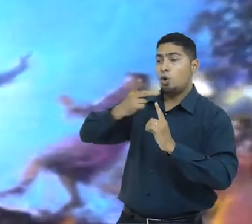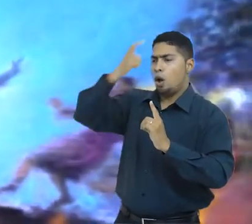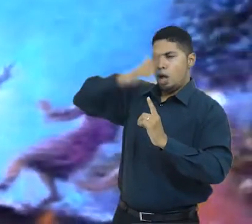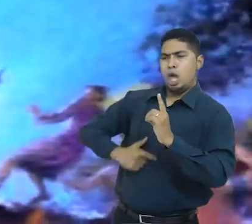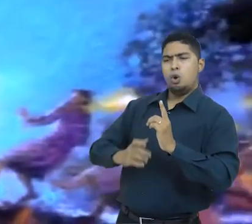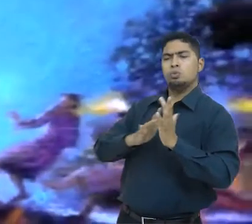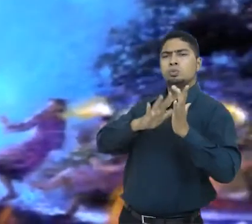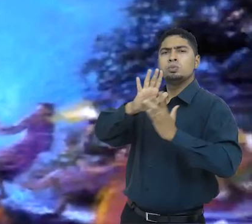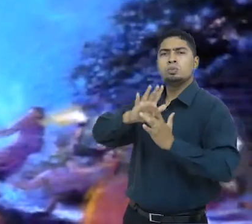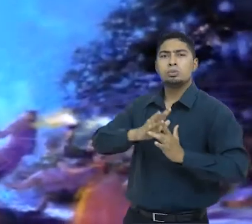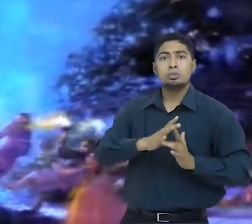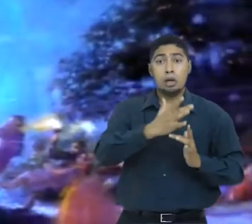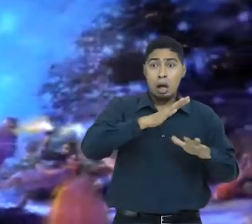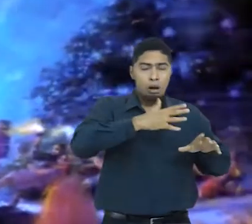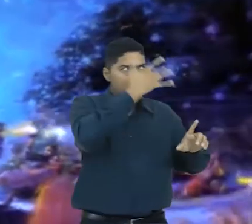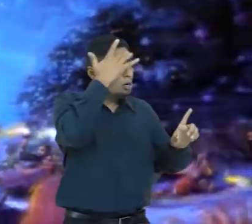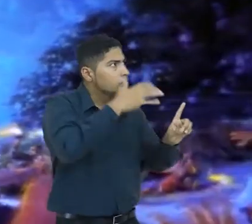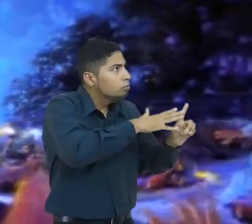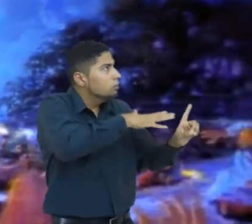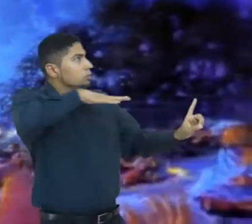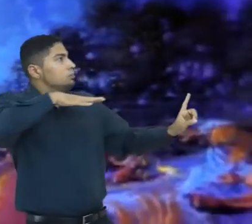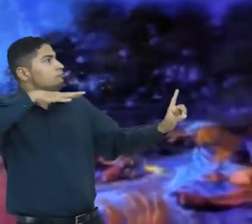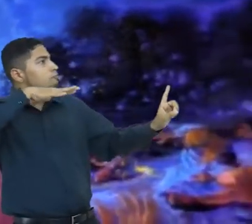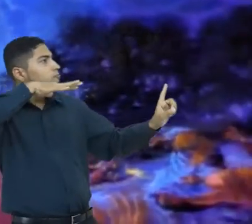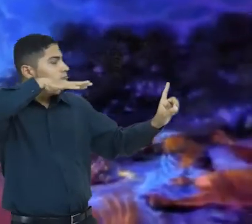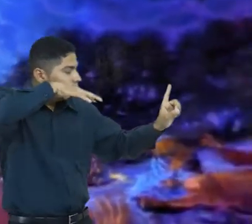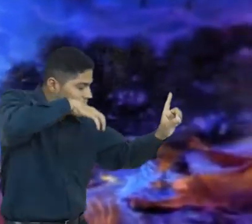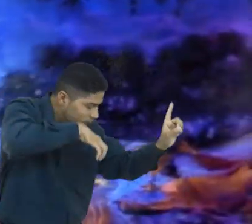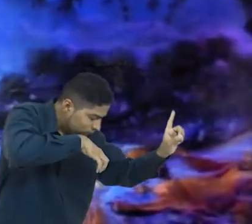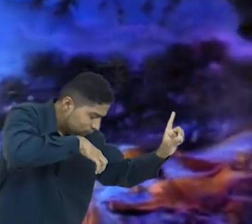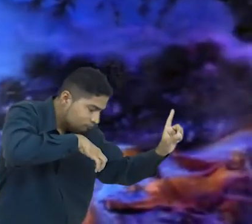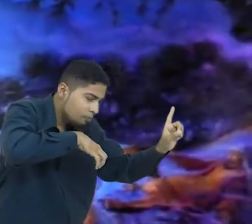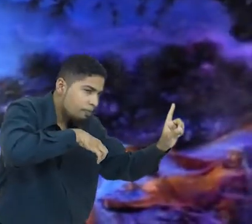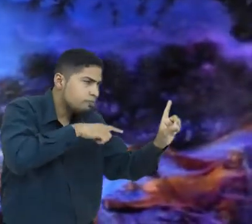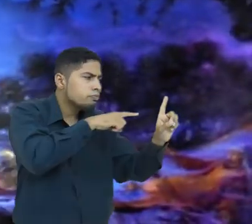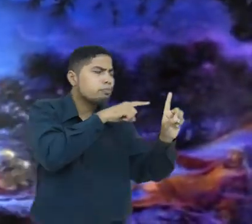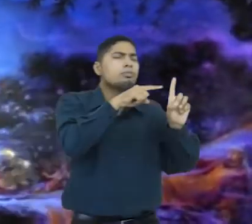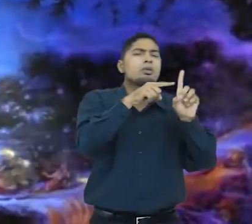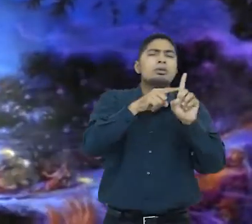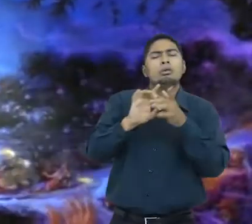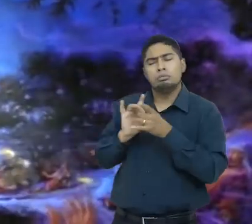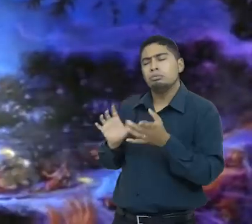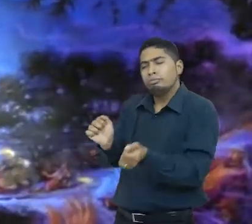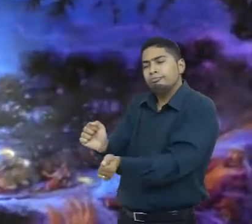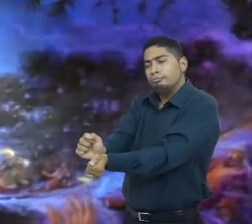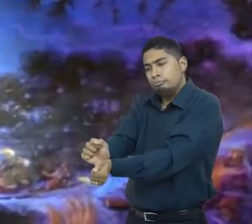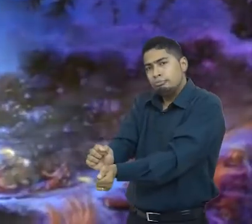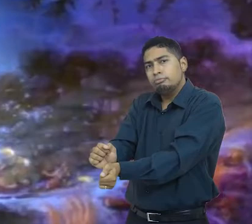Eu sou, a multidão deu um passo para trás e prostrou-se diante dele. Jesus deixou que o